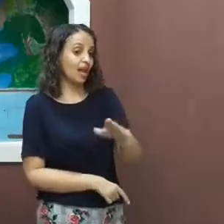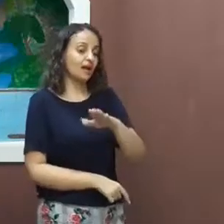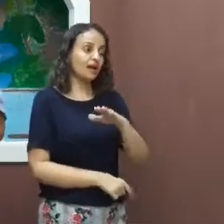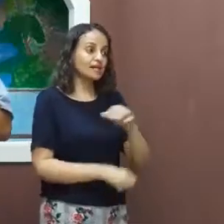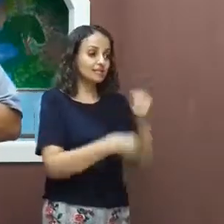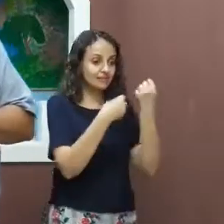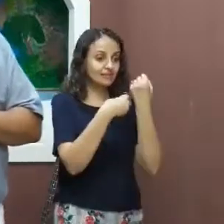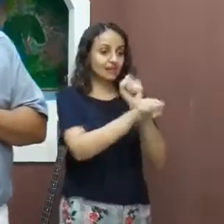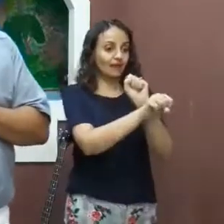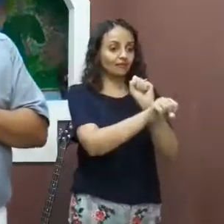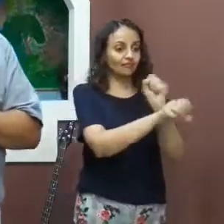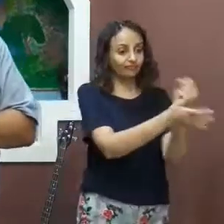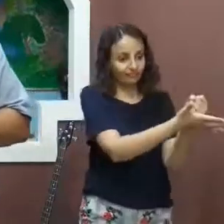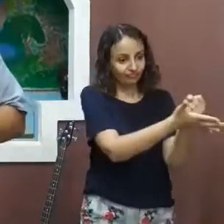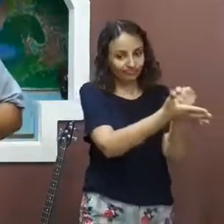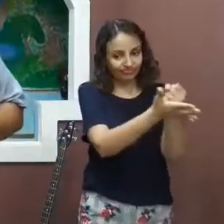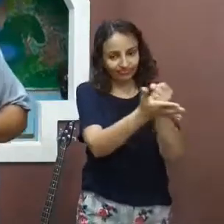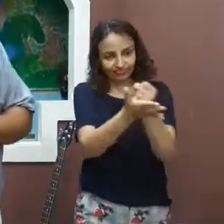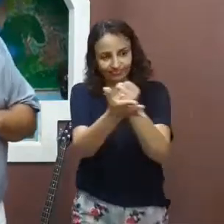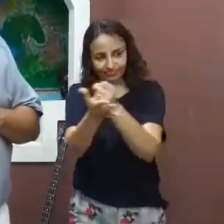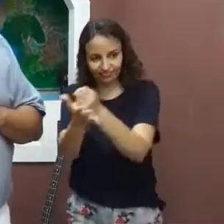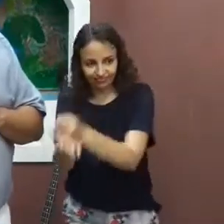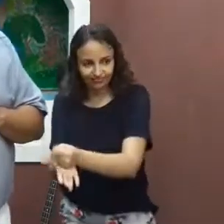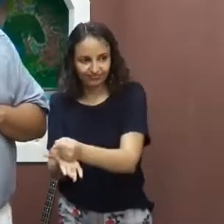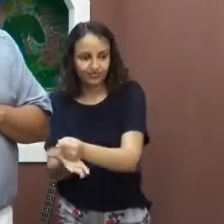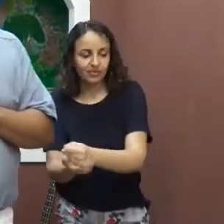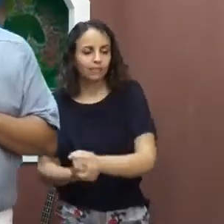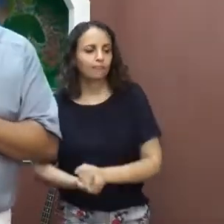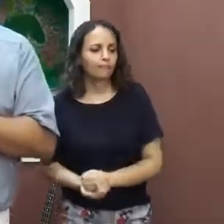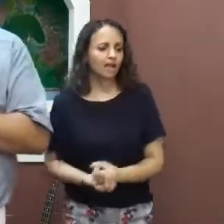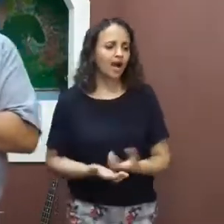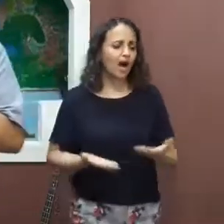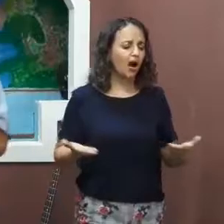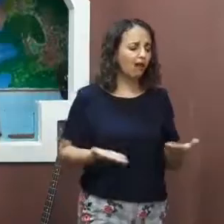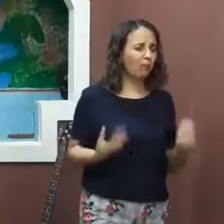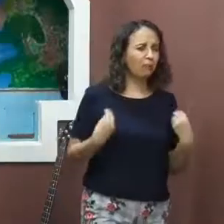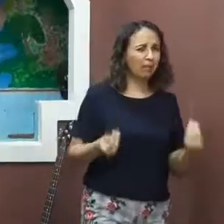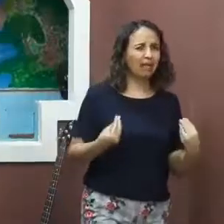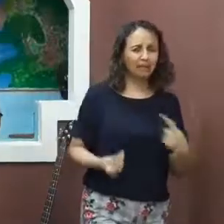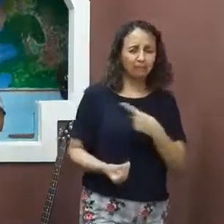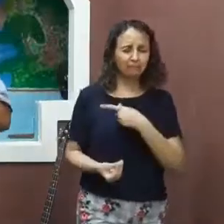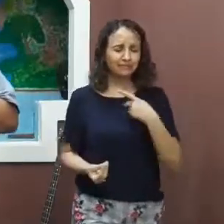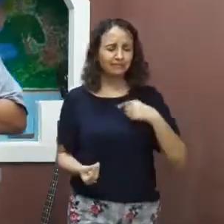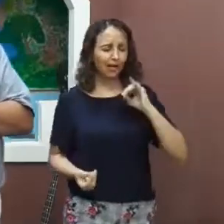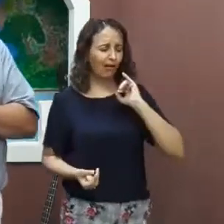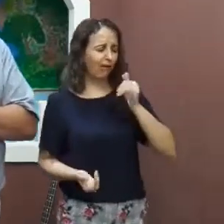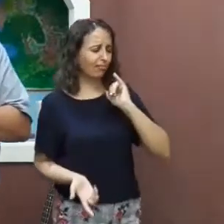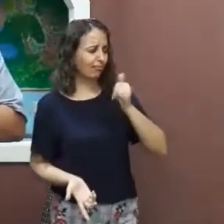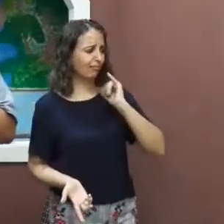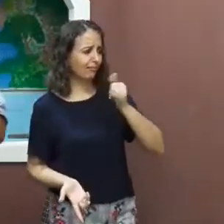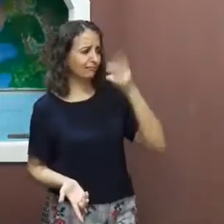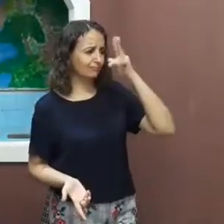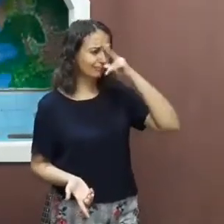Tá, irmãos, você pode pensar: pastor, por que você conta toda essa história? Por vários